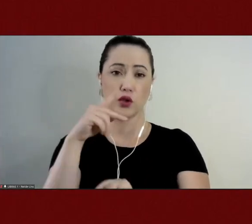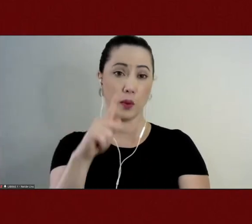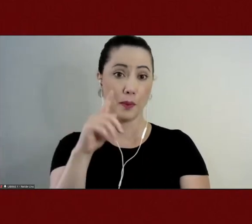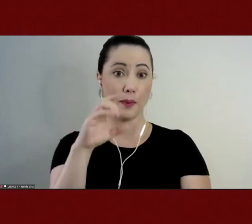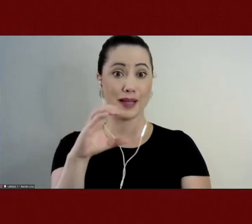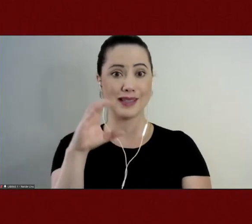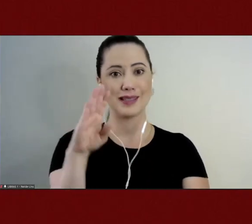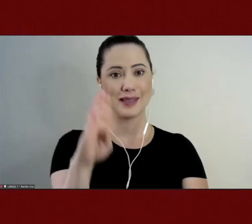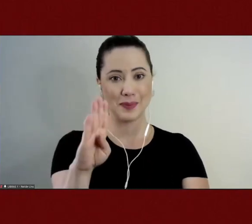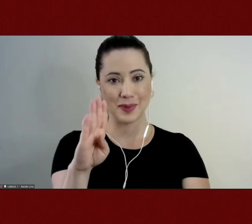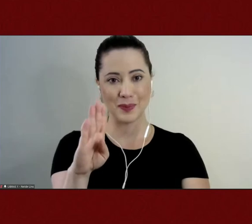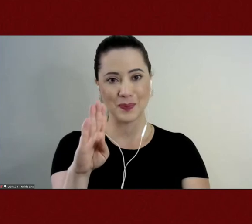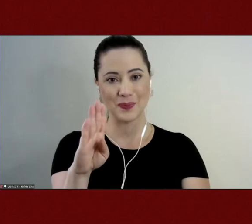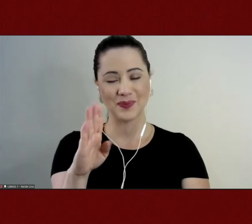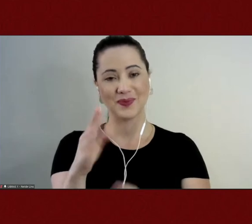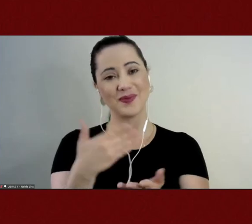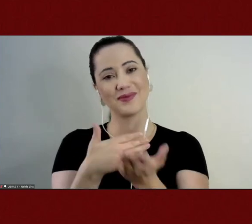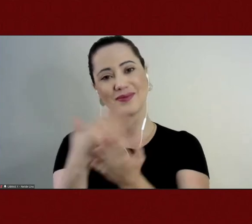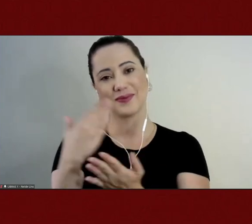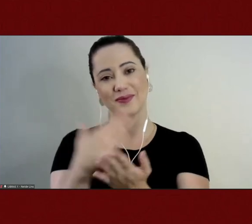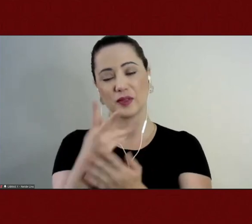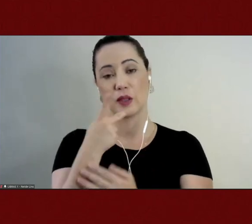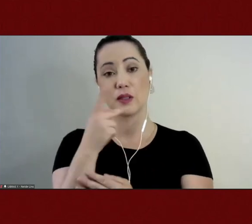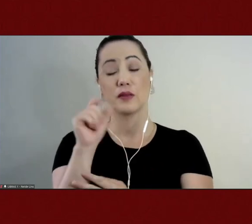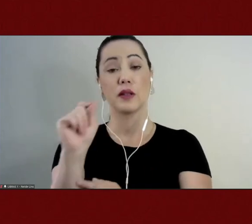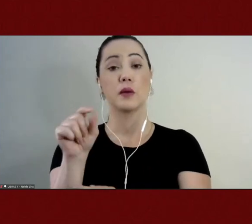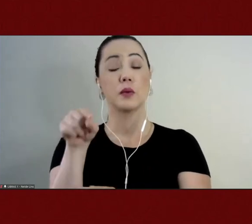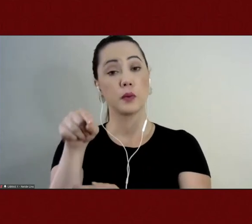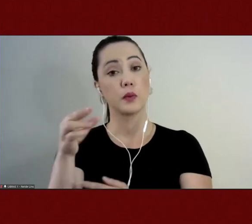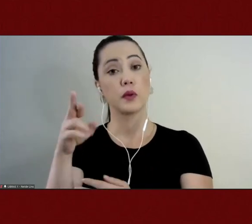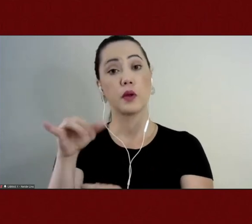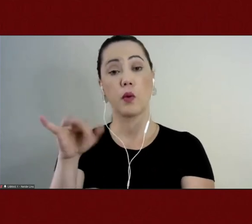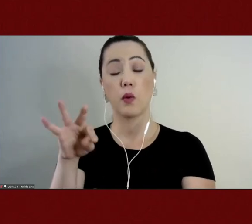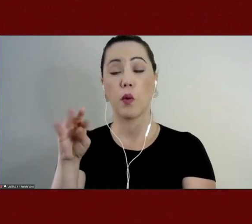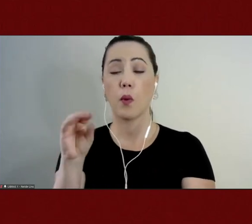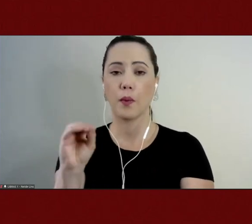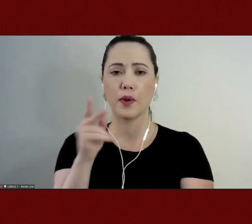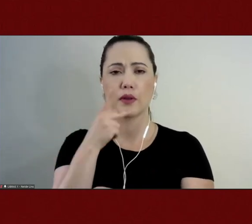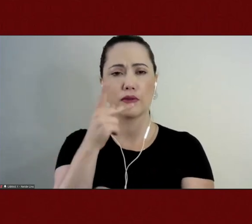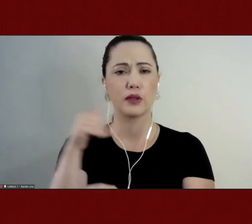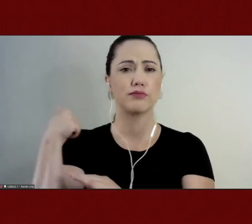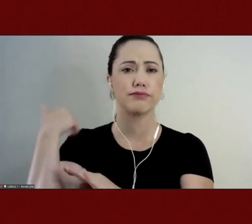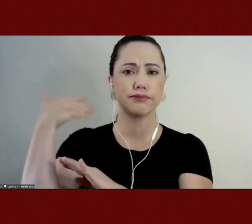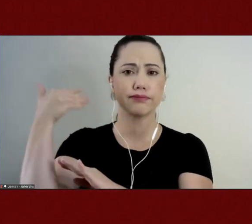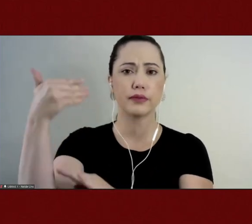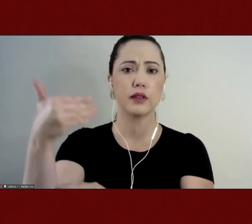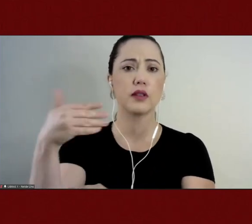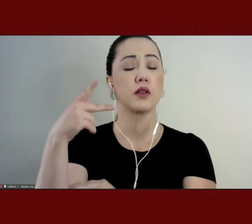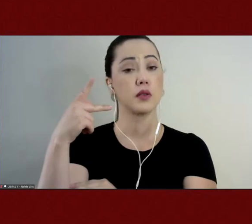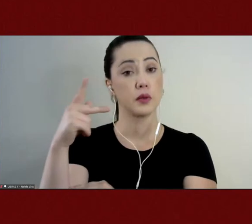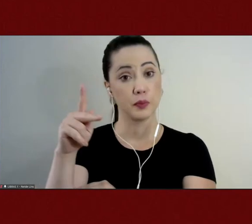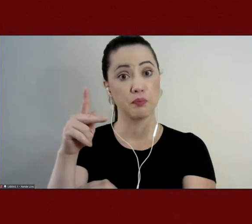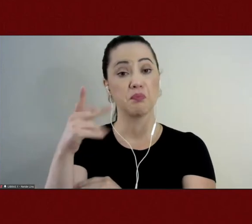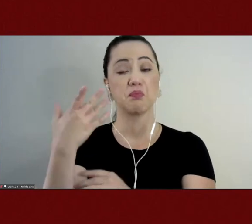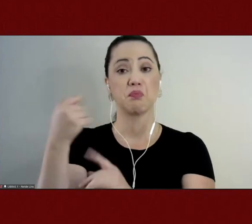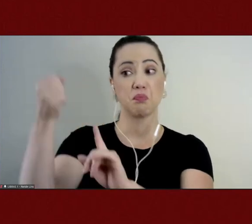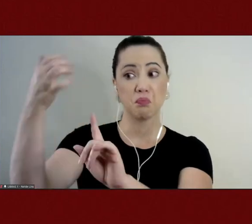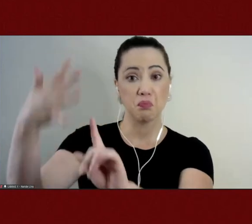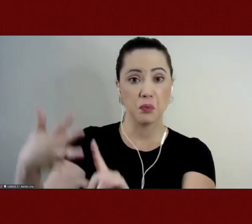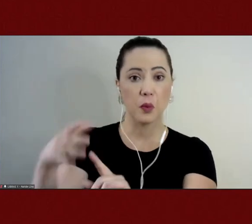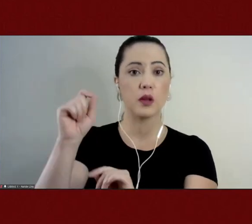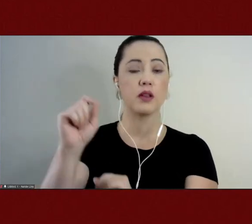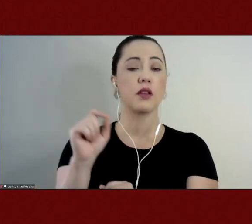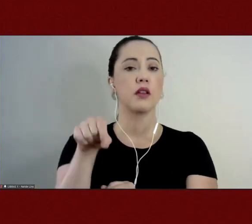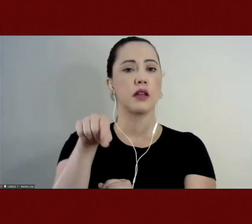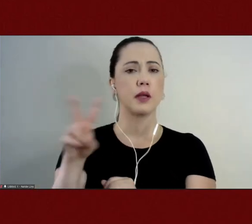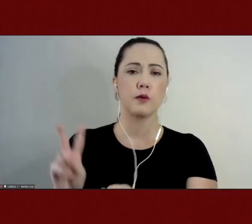E começo dizendo um pouco daquilo que o Roberto falou bastante na sua intervenção, que são os valores e